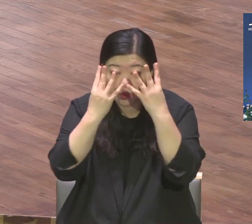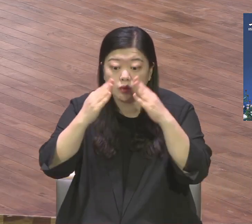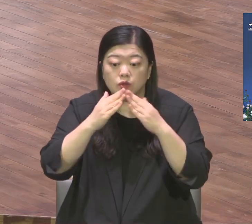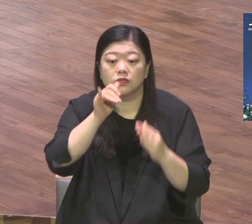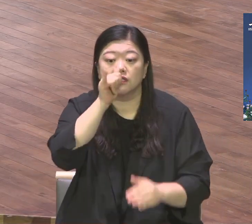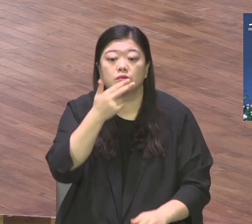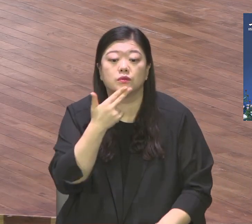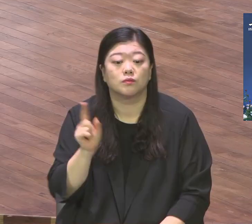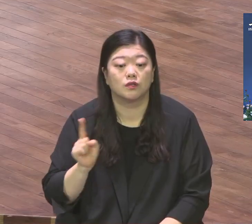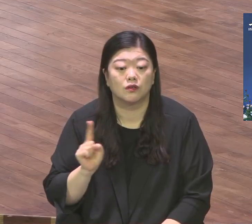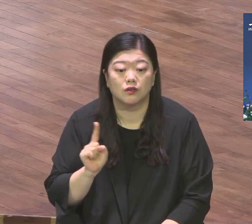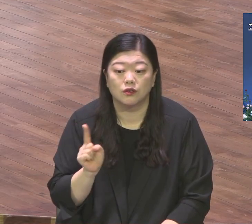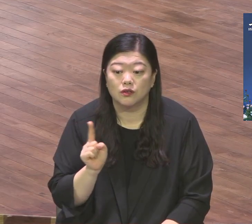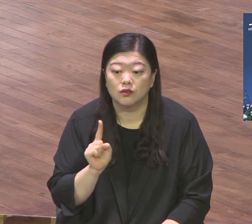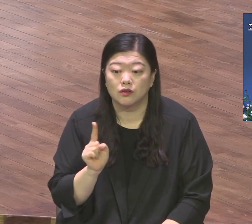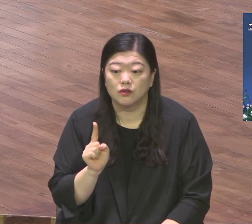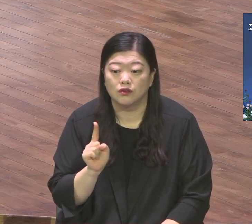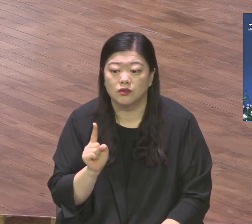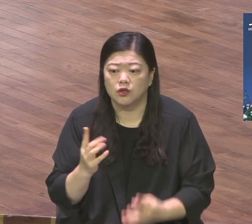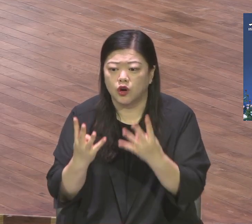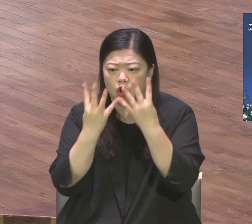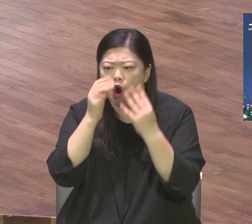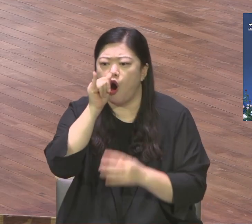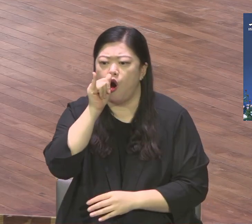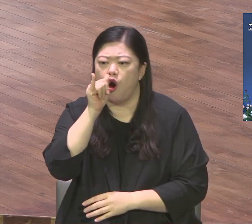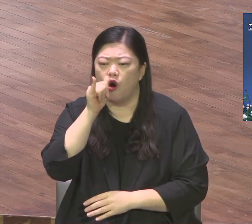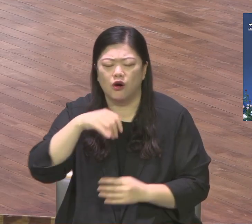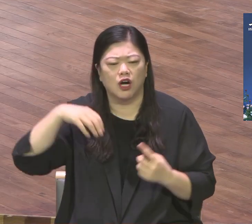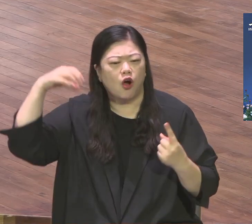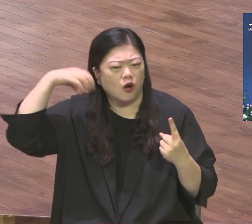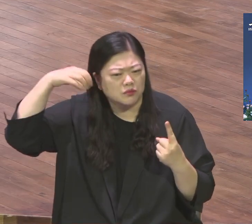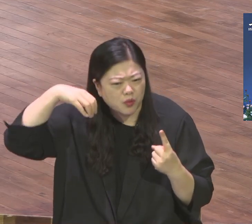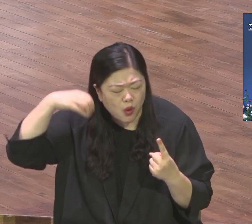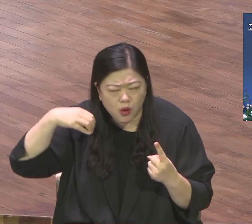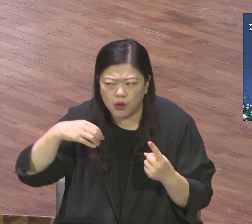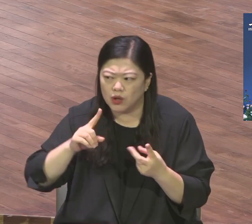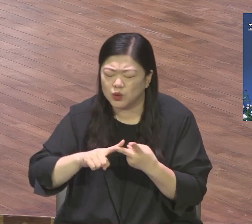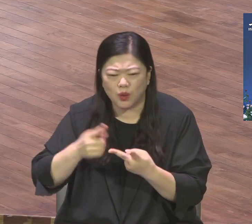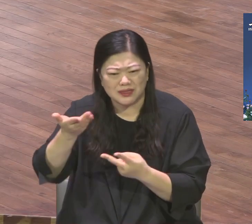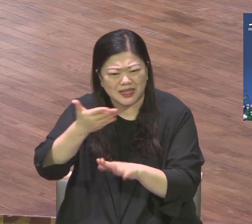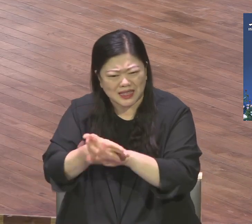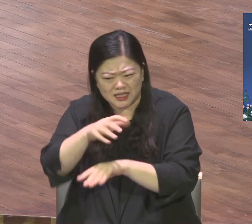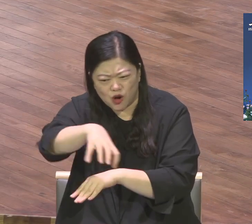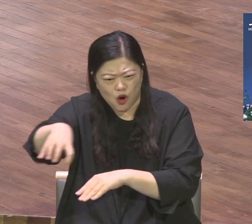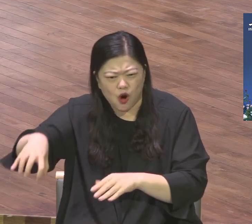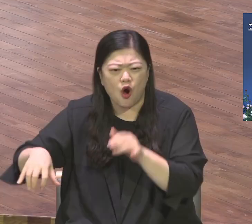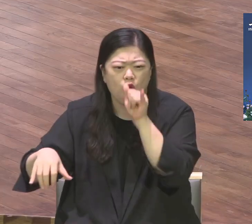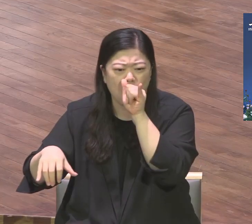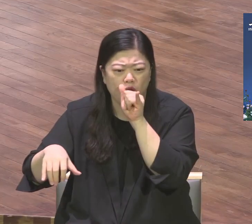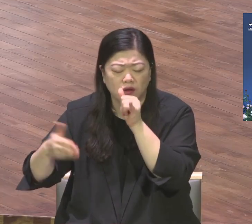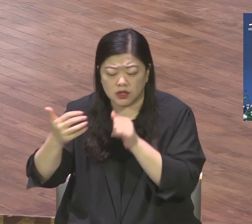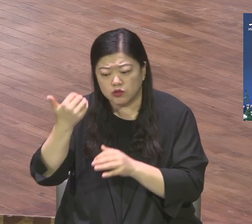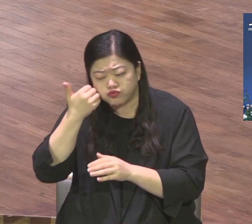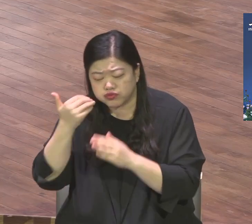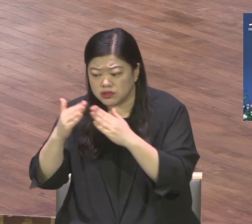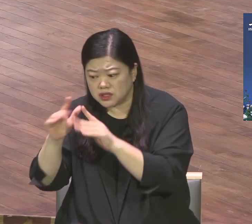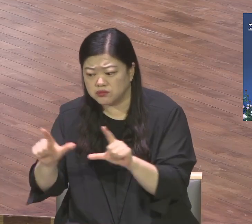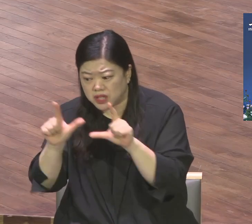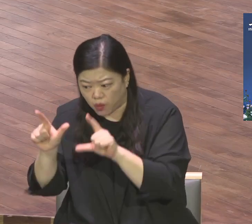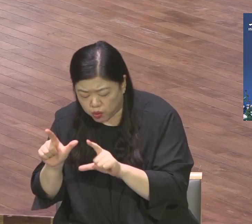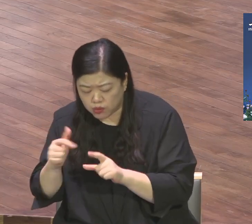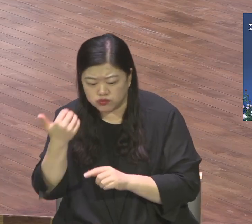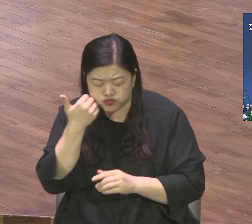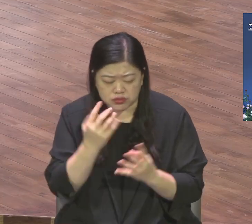갇혀있고 살기는 살아요. 살기는 살아. 영원히 사는데 어디서 사느냐가 중요한 거예요. 킹덤 오브 갓, 하나님의